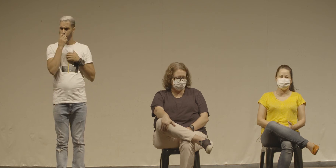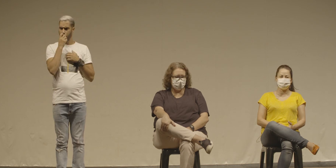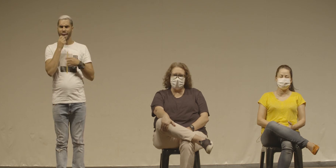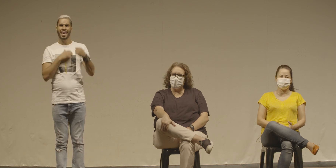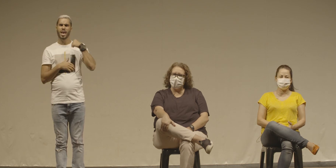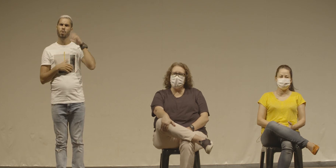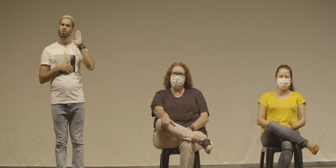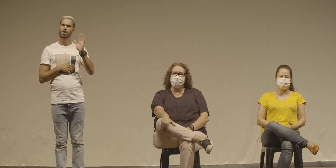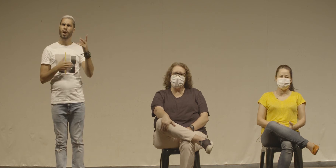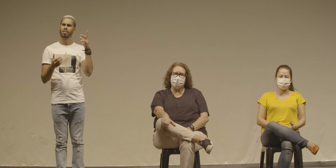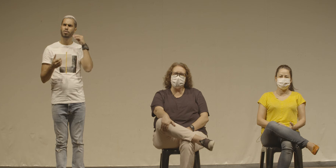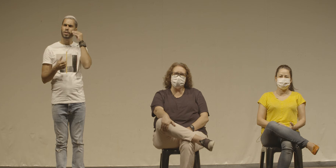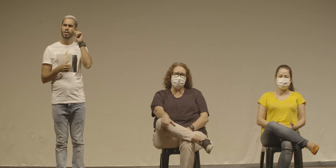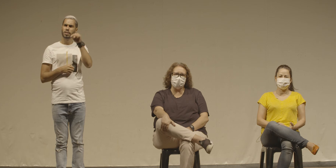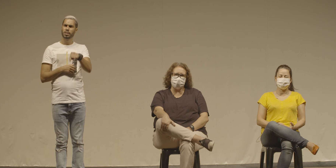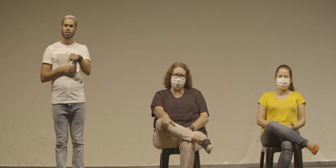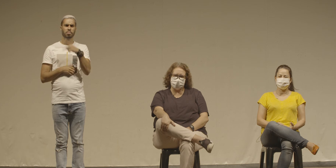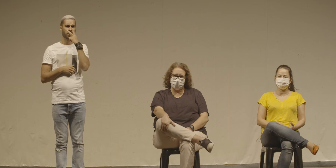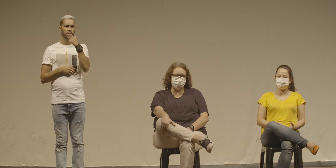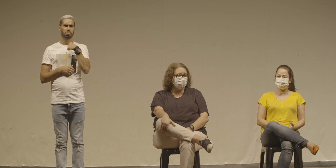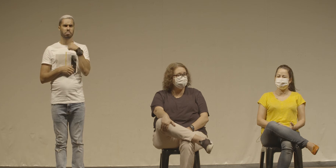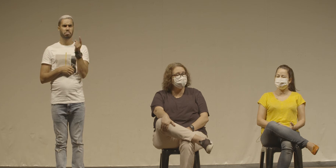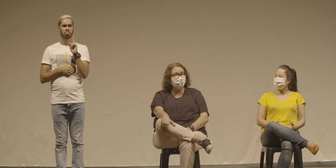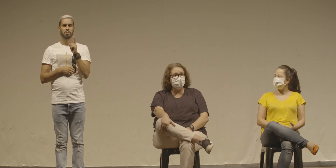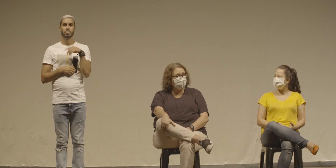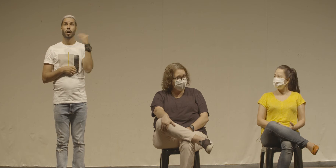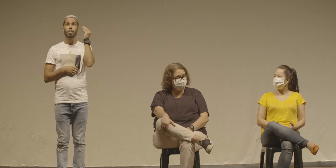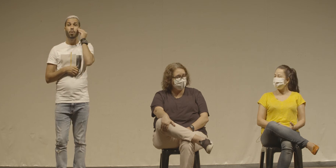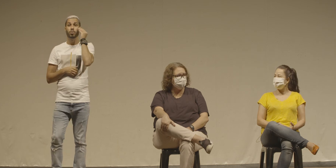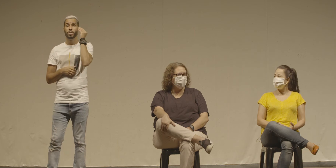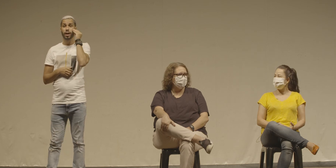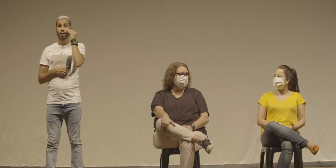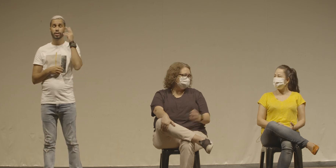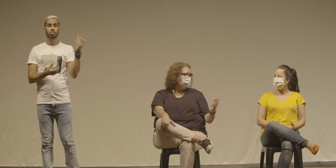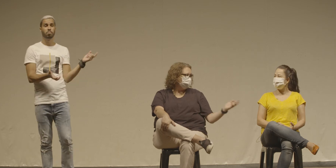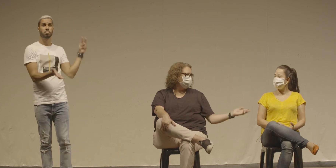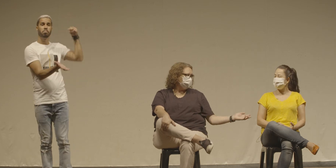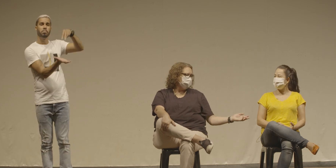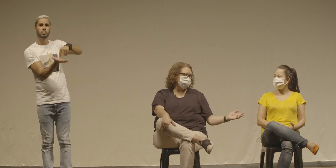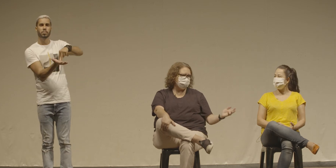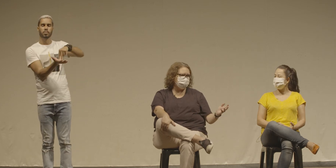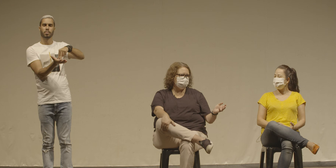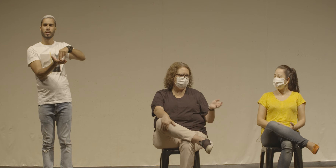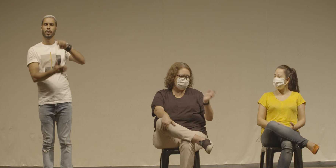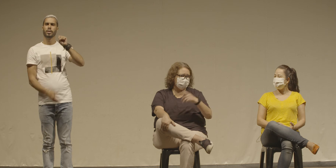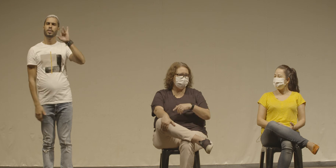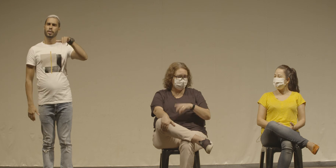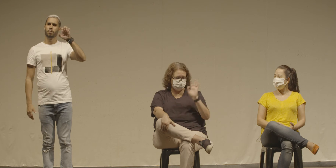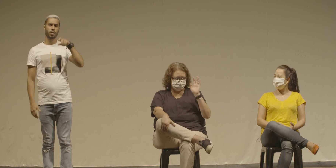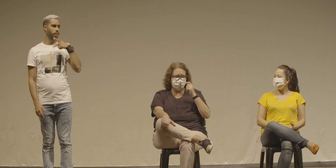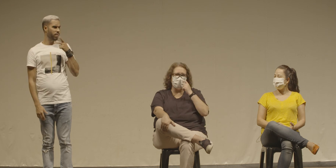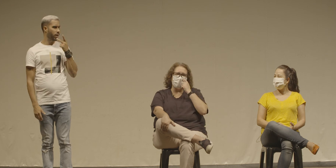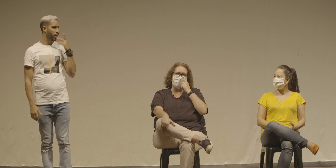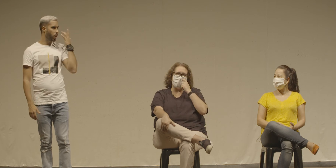com a gente. E eu acho que elas tiveram a oportunidade de reviver uma época, e a Simone fala isso, acho que